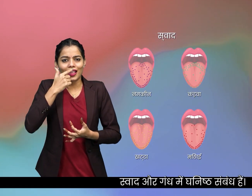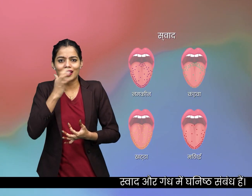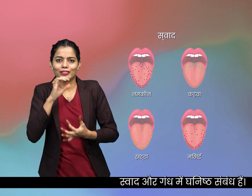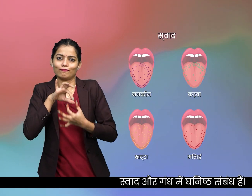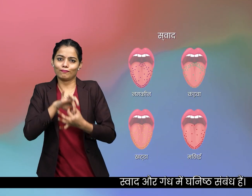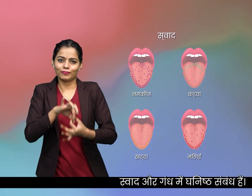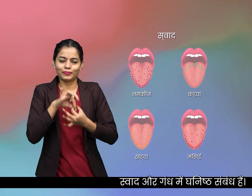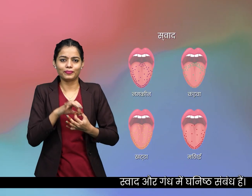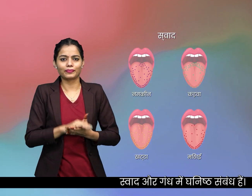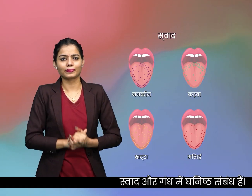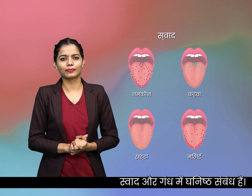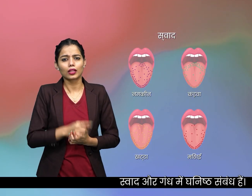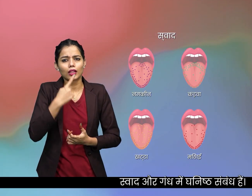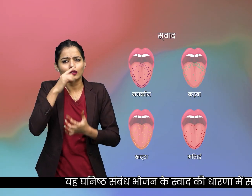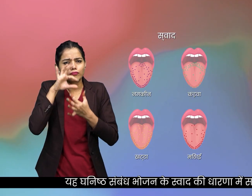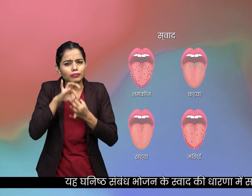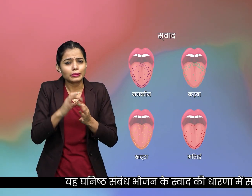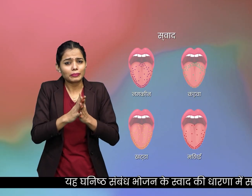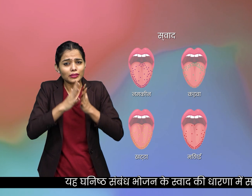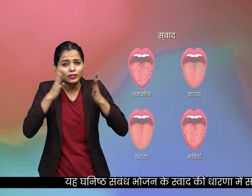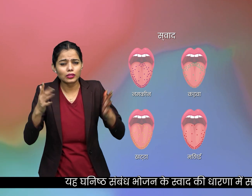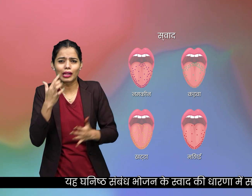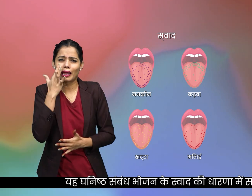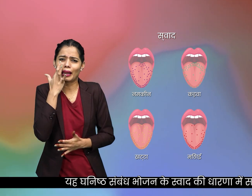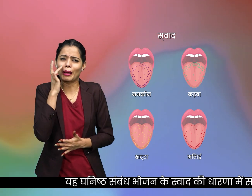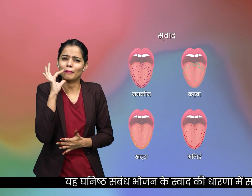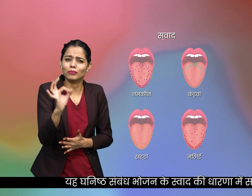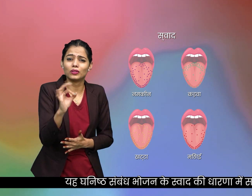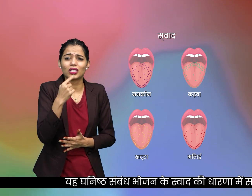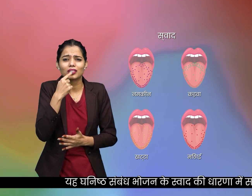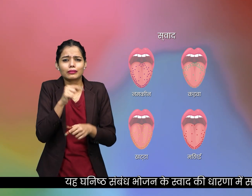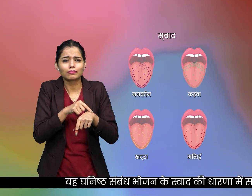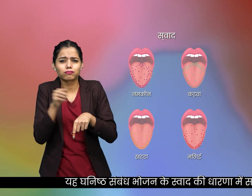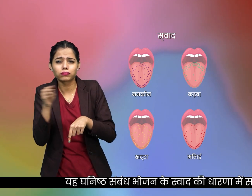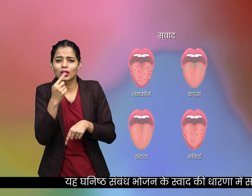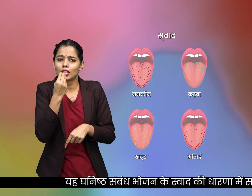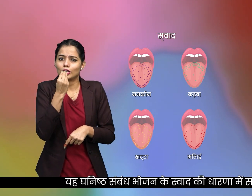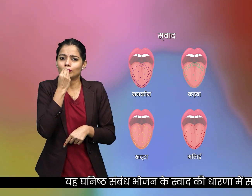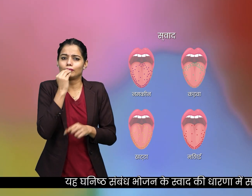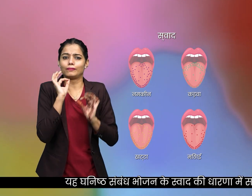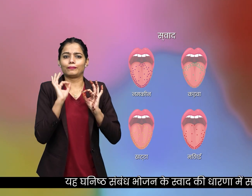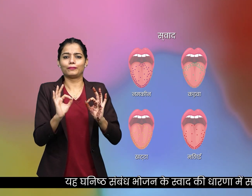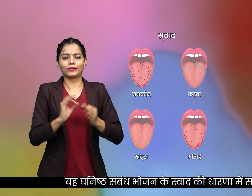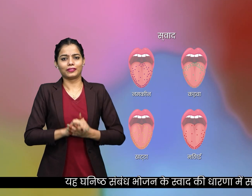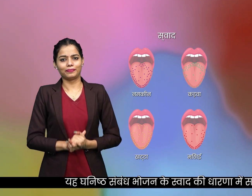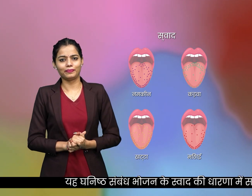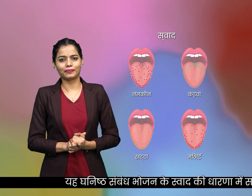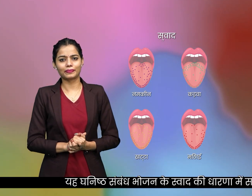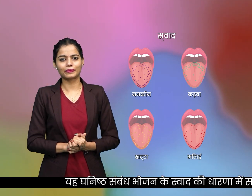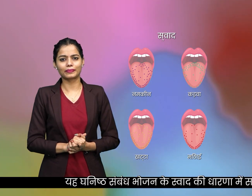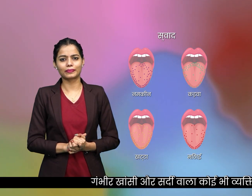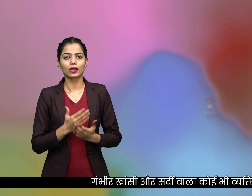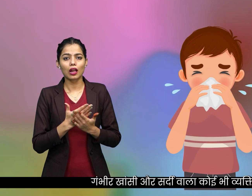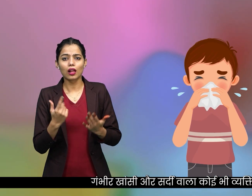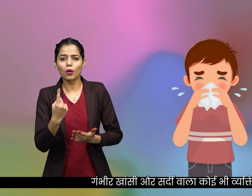घनिष्ठ संबंध है। यह घनिष्ठ संबंध भोजन के स्वाद की धारणा में सबसे